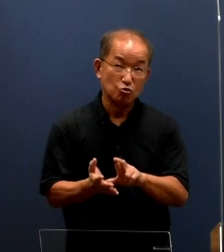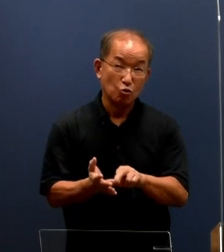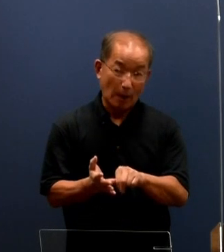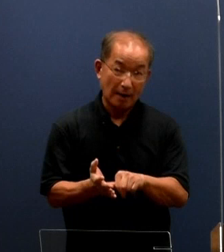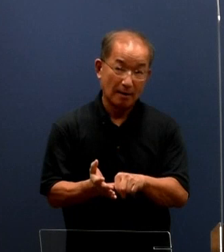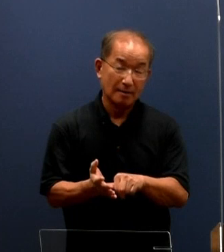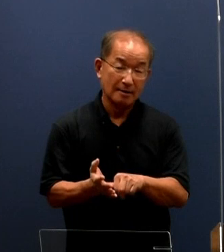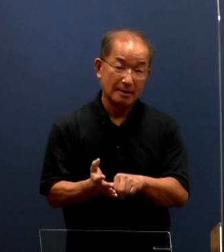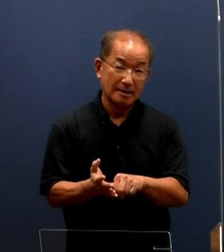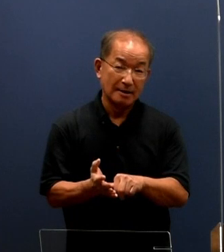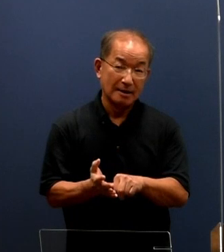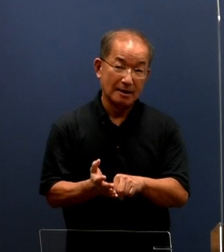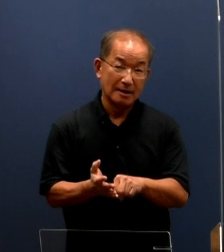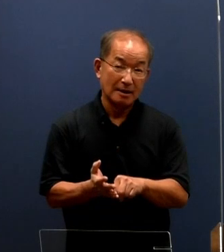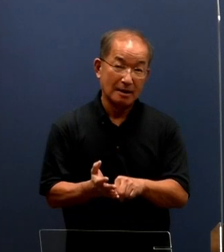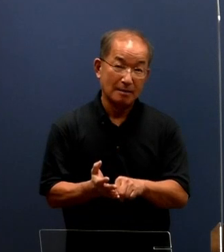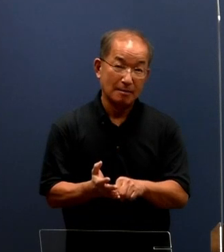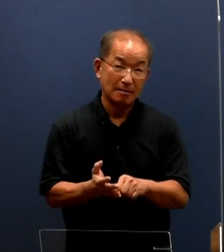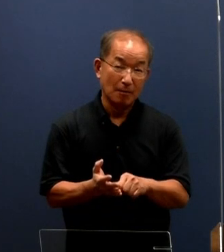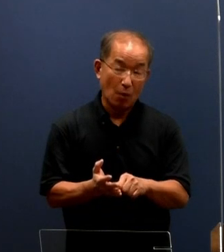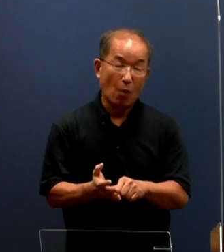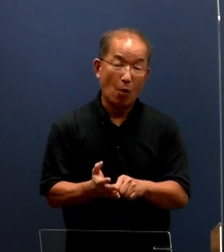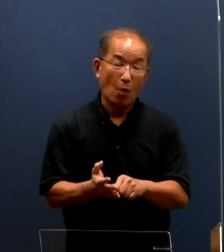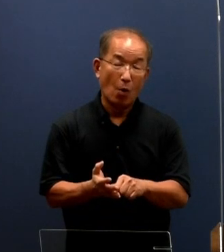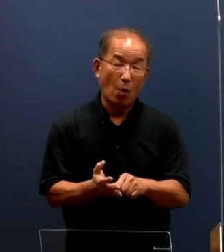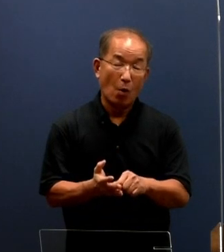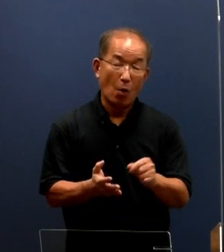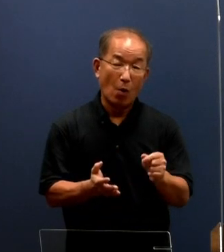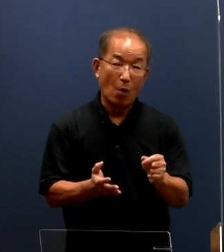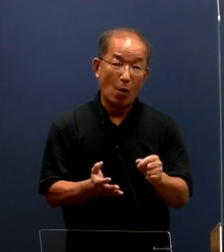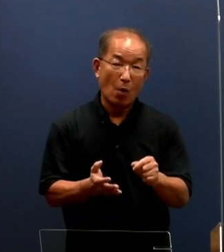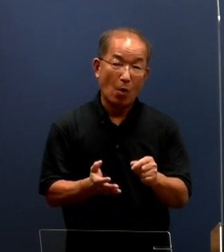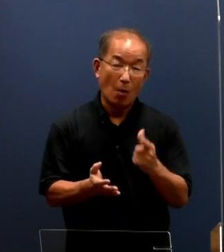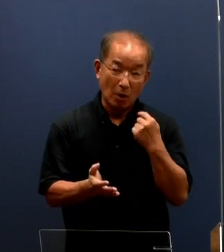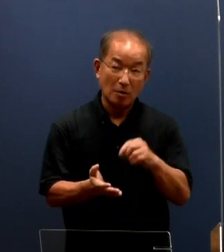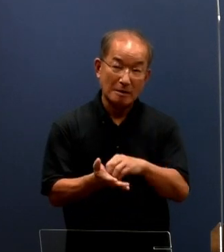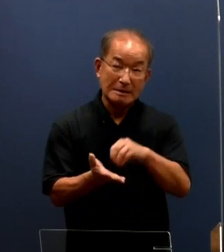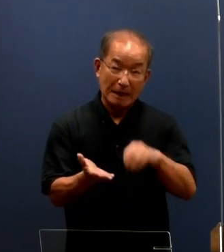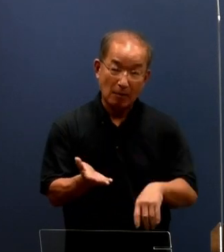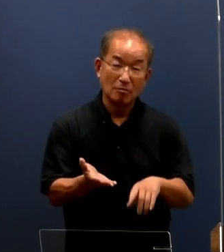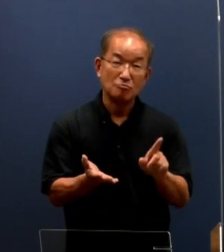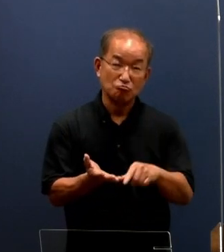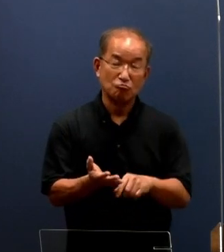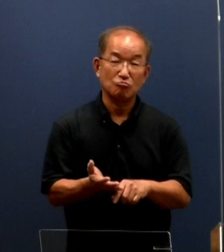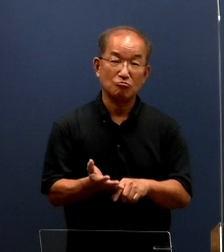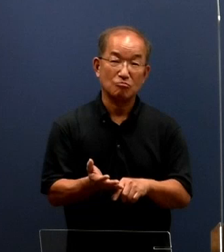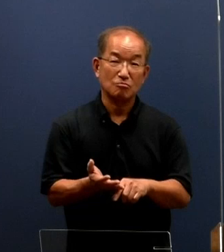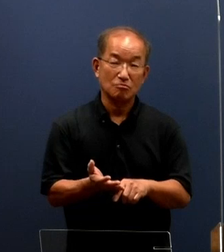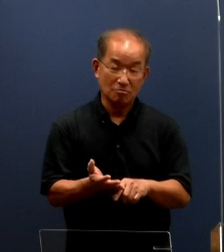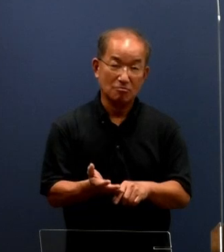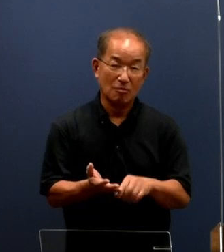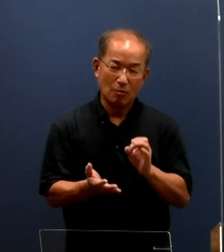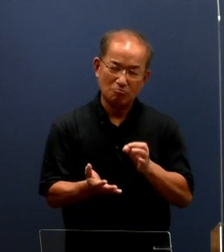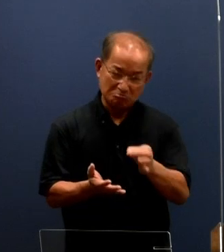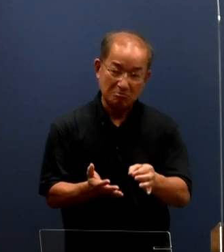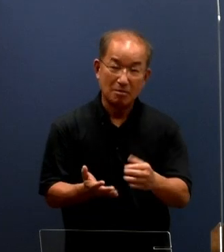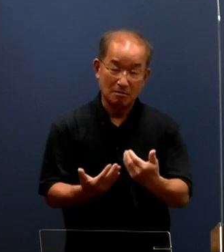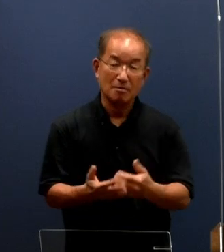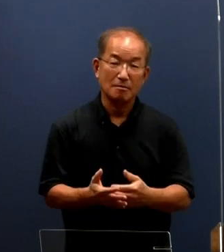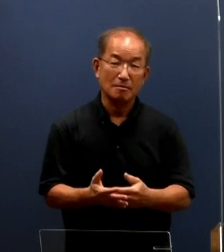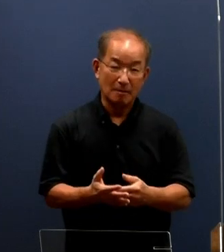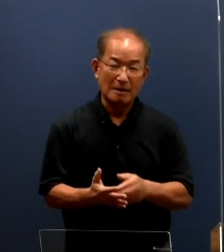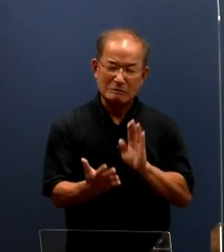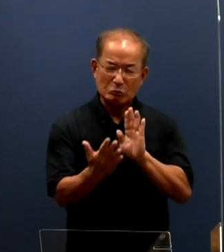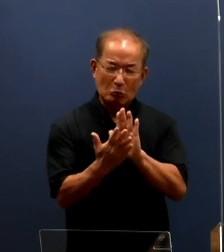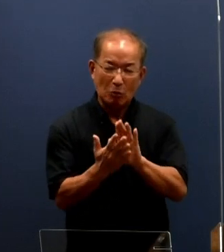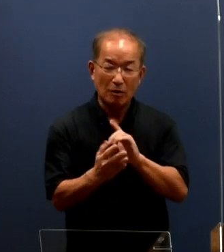はそこそこかかりますからね。だから、まあ、ちょっと直前に行って、いかほどの効果があるか